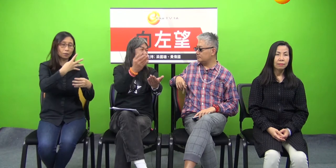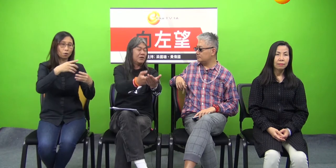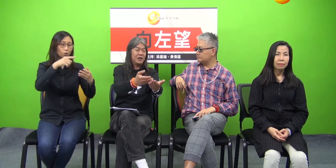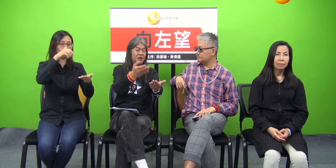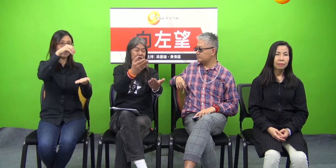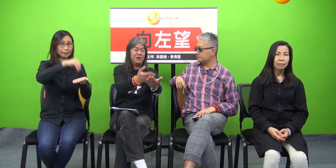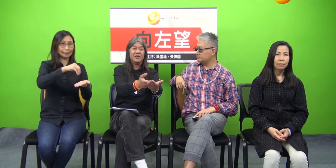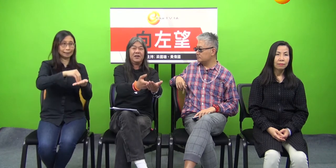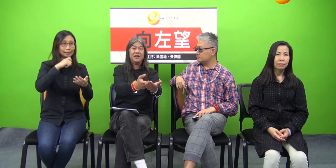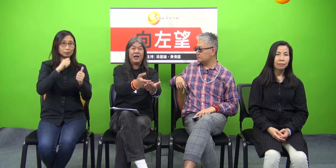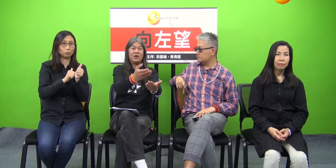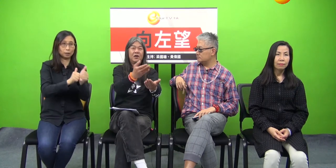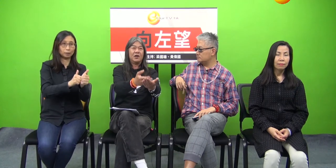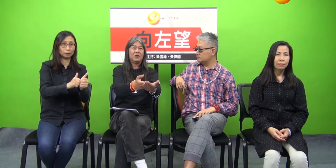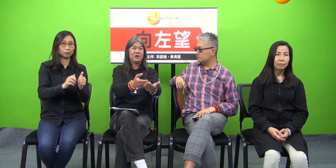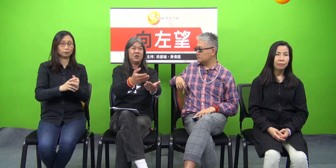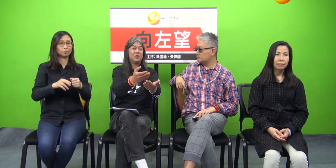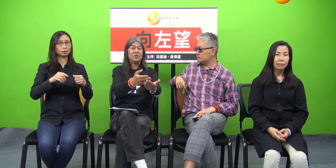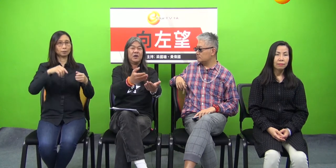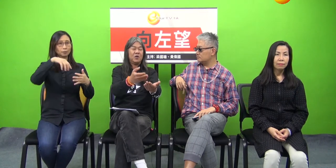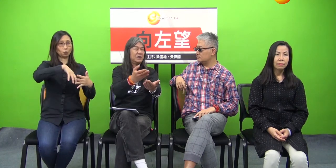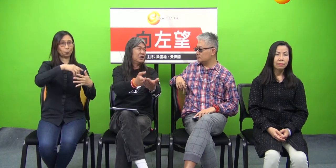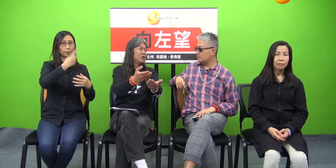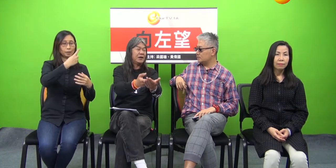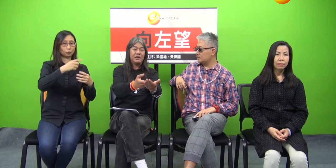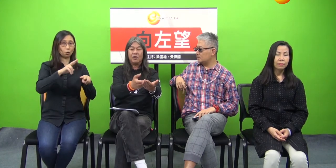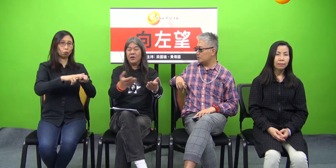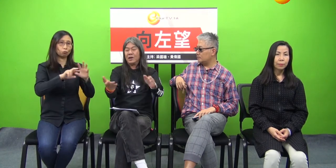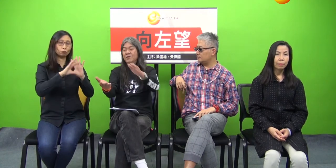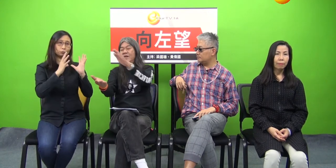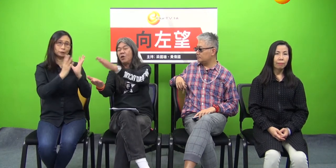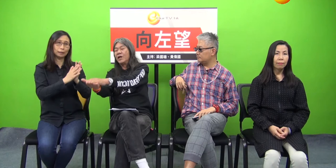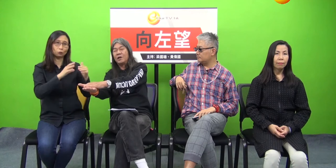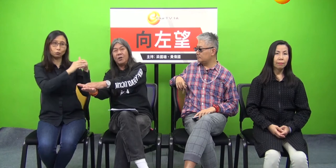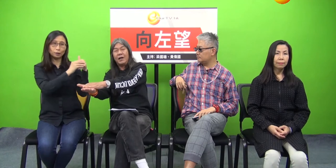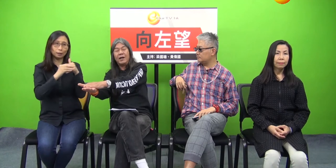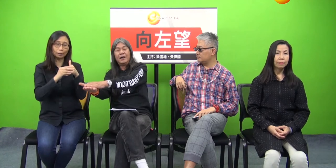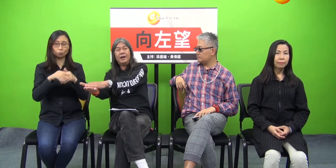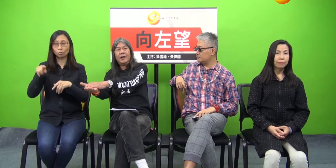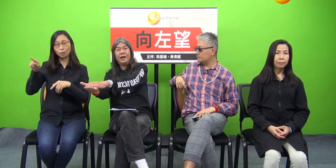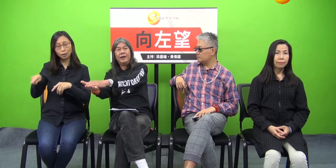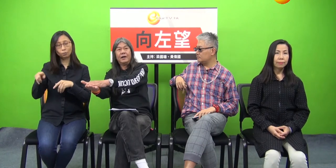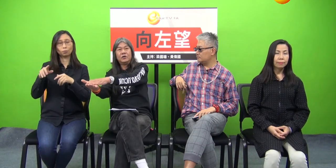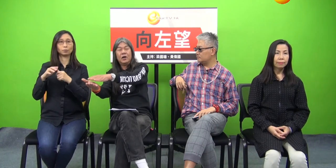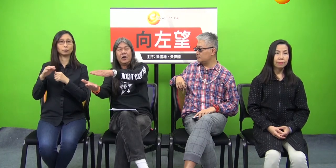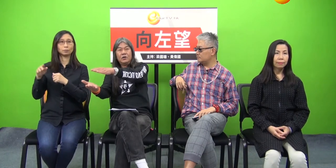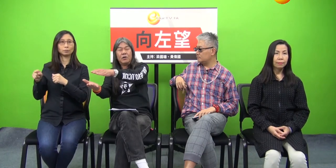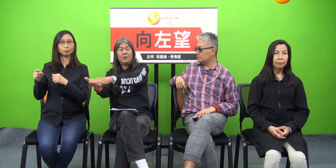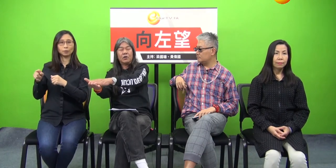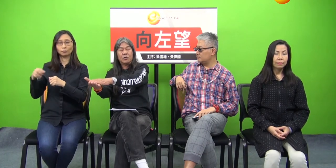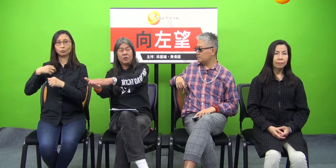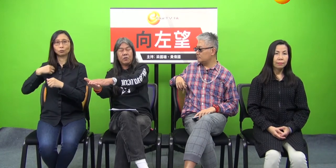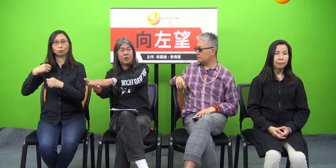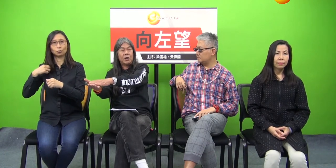遵守，寫咗喺序言，其中一個叫做。共產黨的領導，咁呢度咧就話咧係中華人